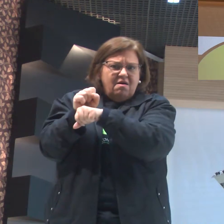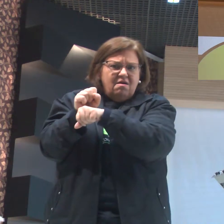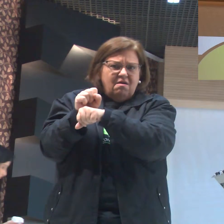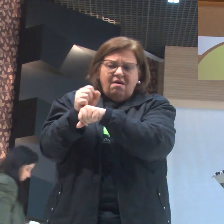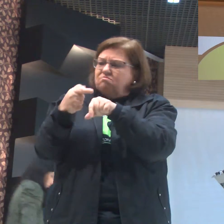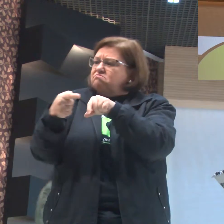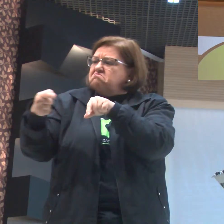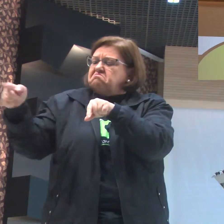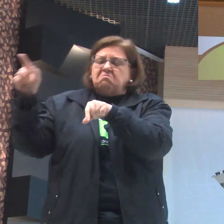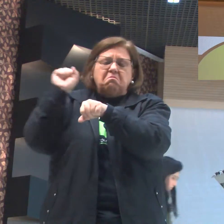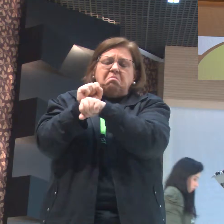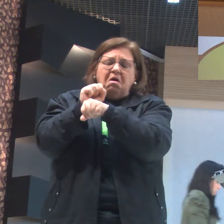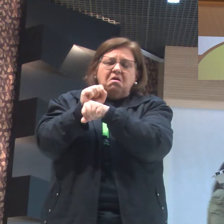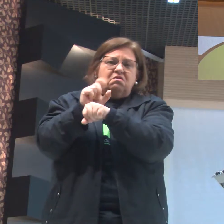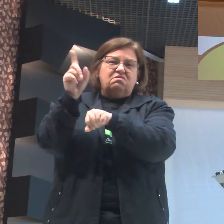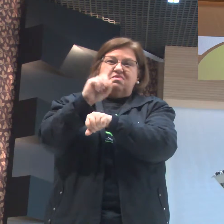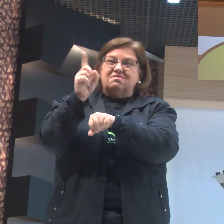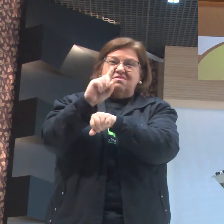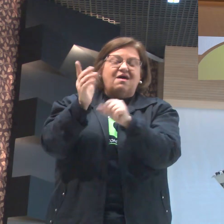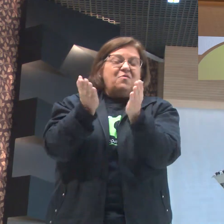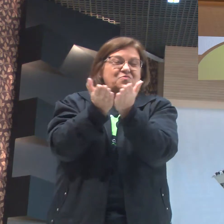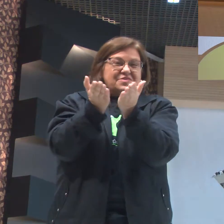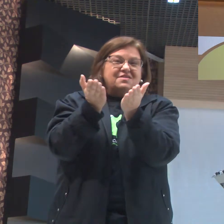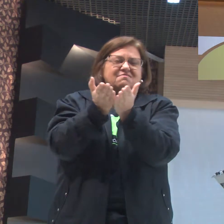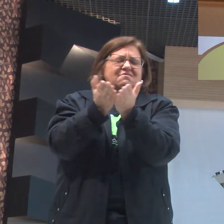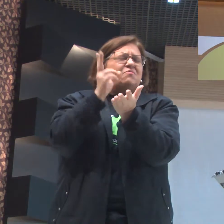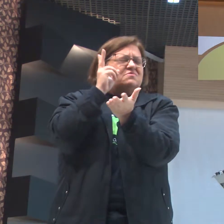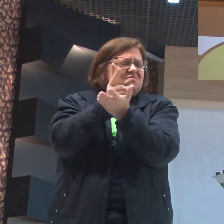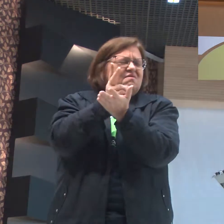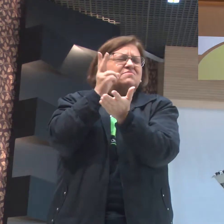Quando os cristãos, eles contribuíam